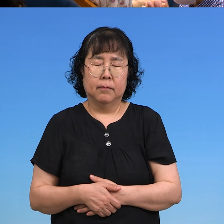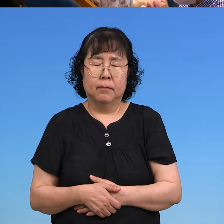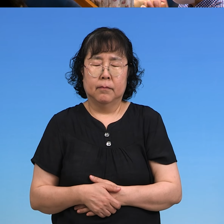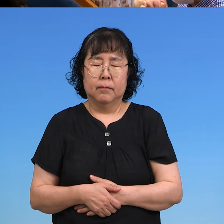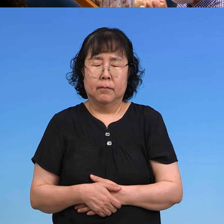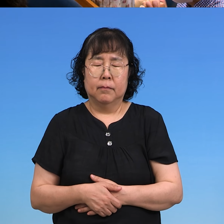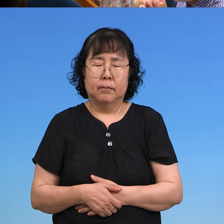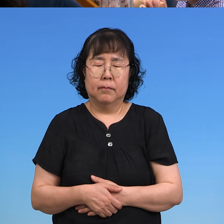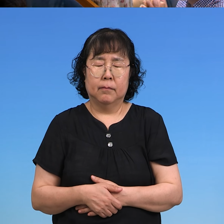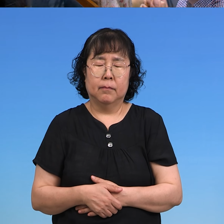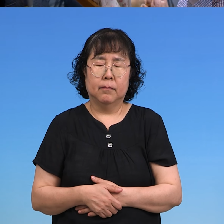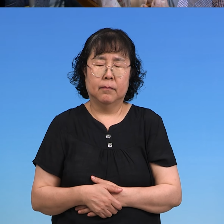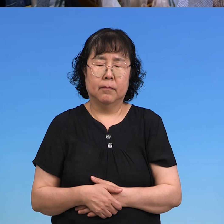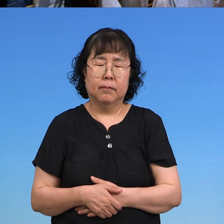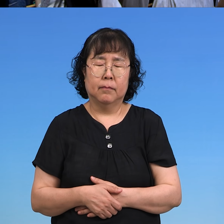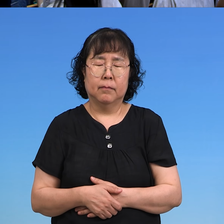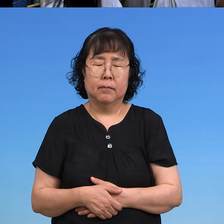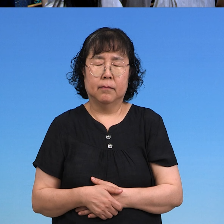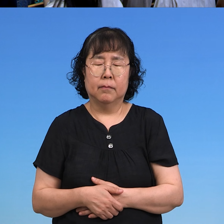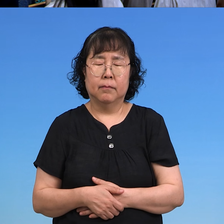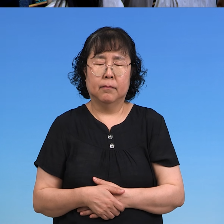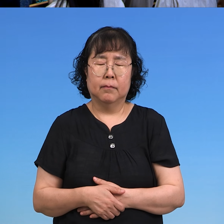은혜를 불어주시옵소서.